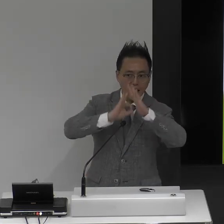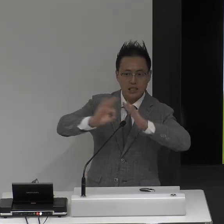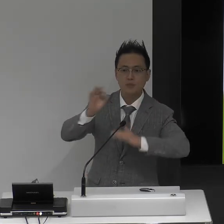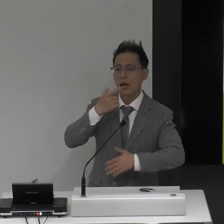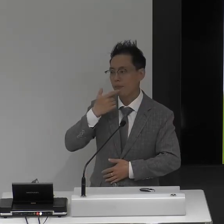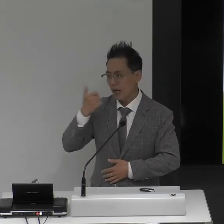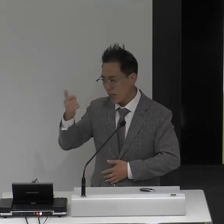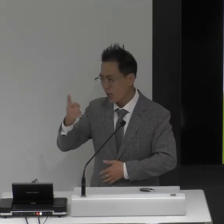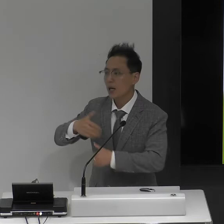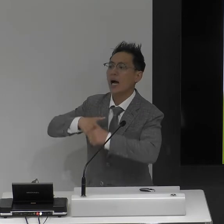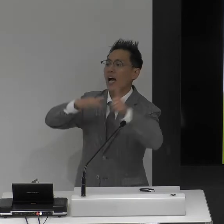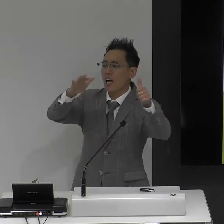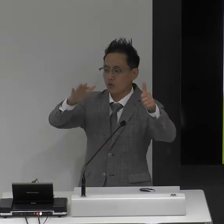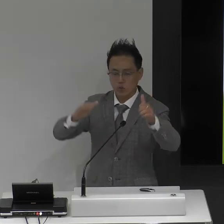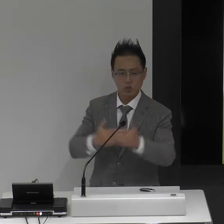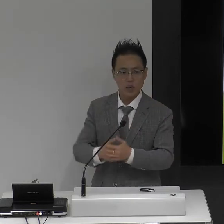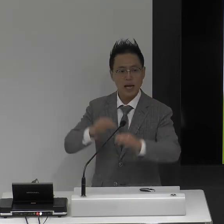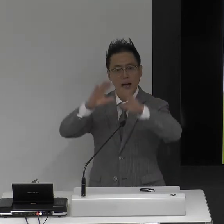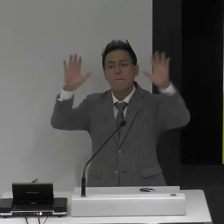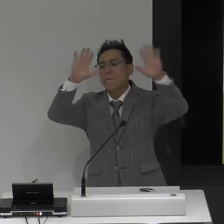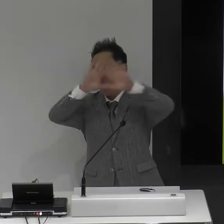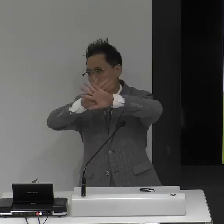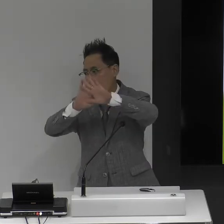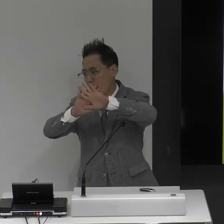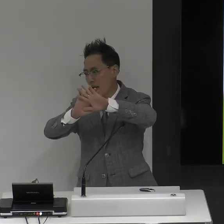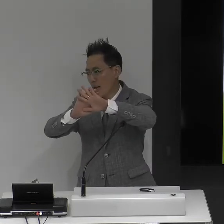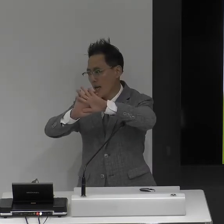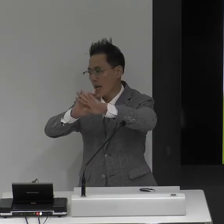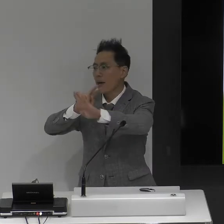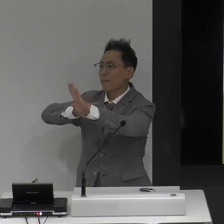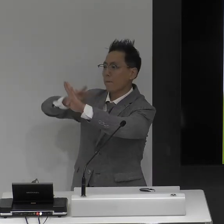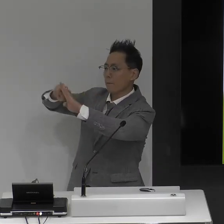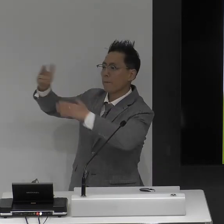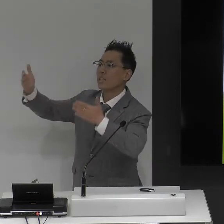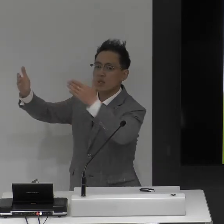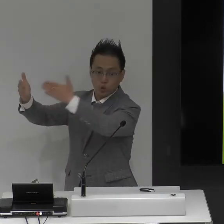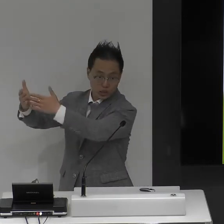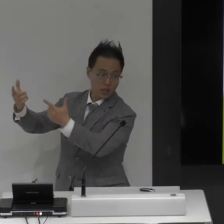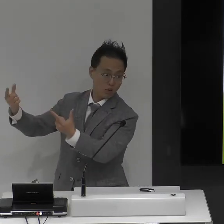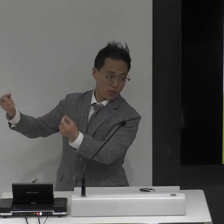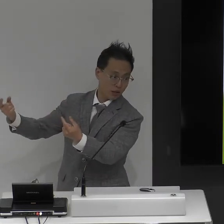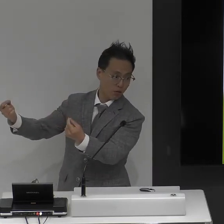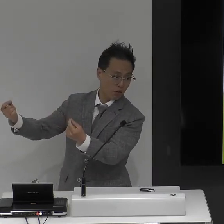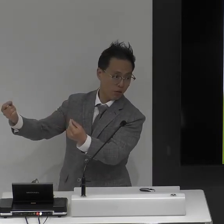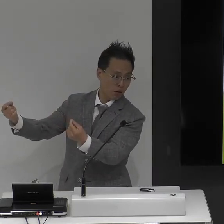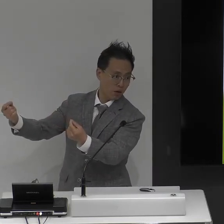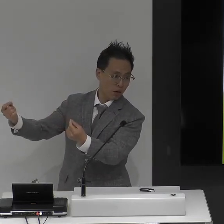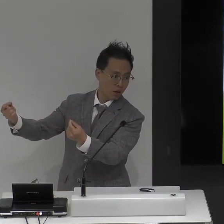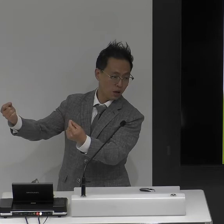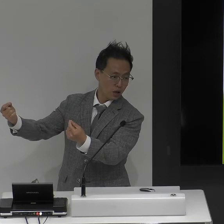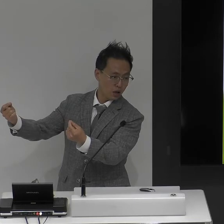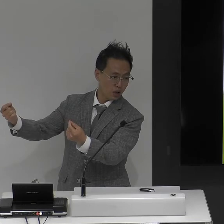아침에 아빠가 가 그러고 밤에 베델 도착한 것 같아요.